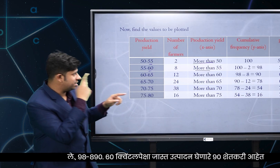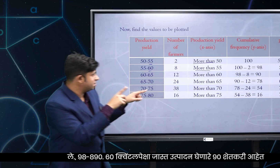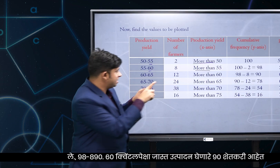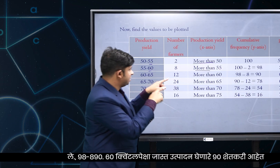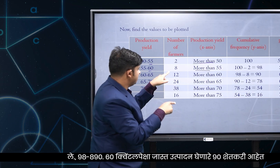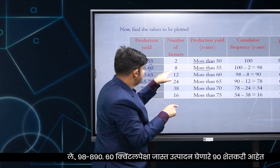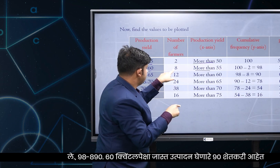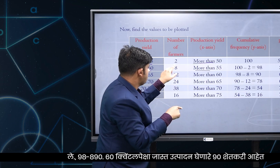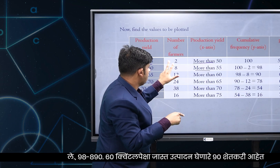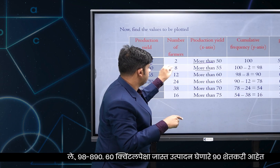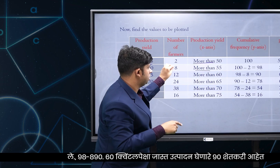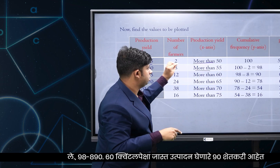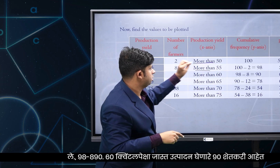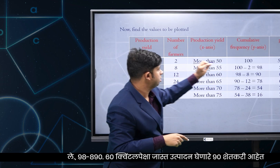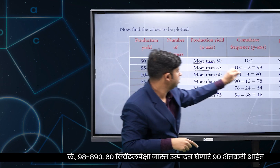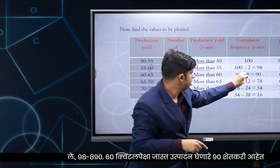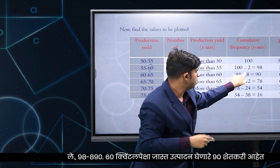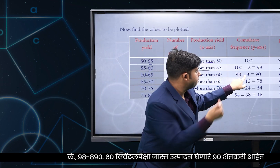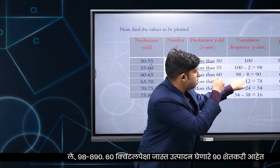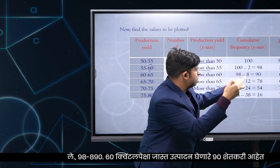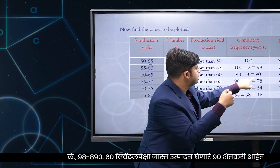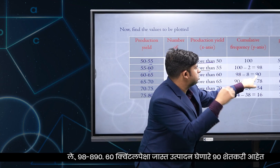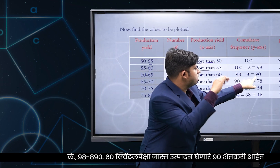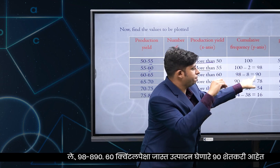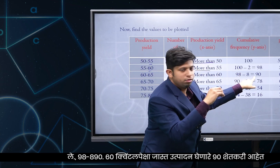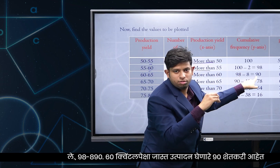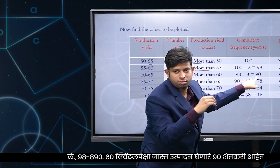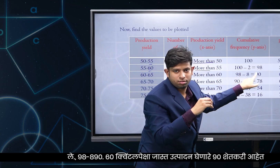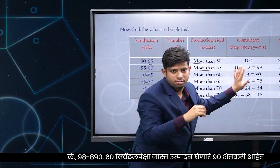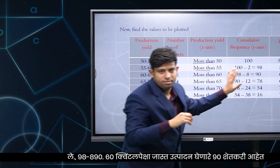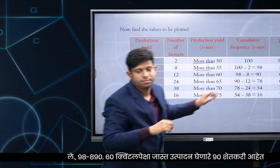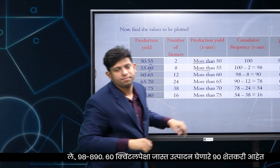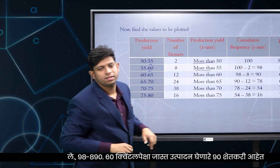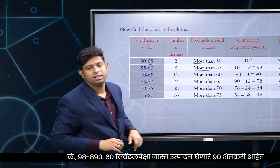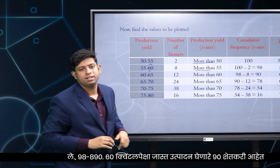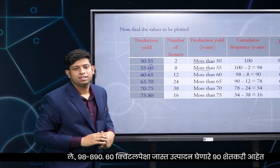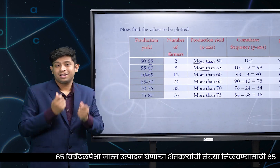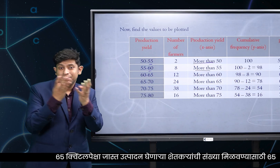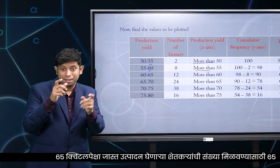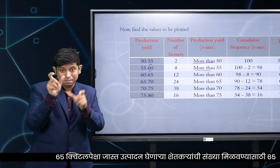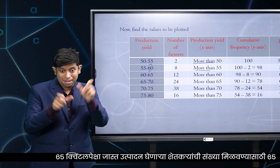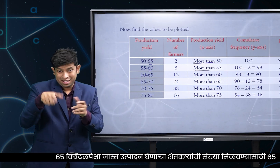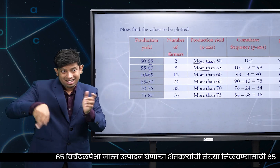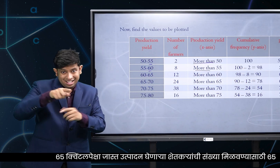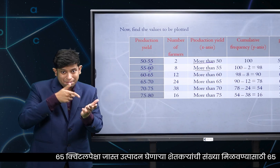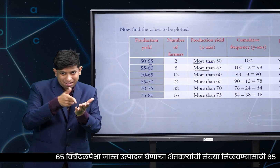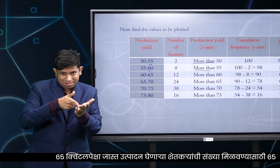98-890 60 क्विंटलपेक्षा जास्त उत्पादन घेणारे 90 शेतकरी आहेत. 65 क्विंटलपेक्षा जास्त